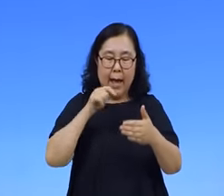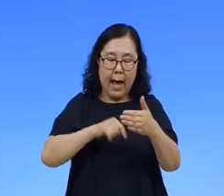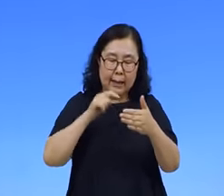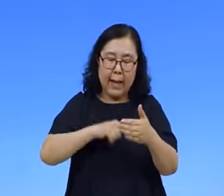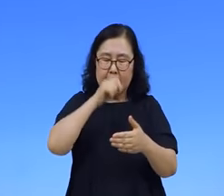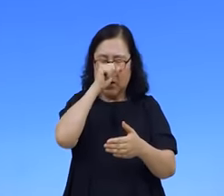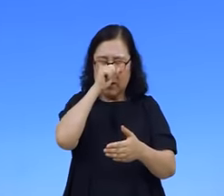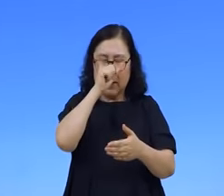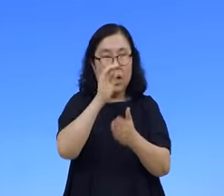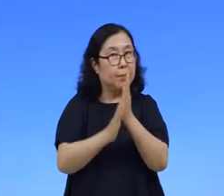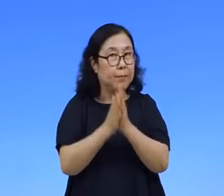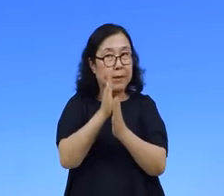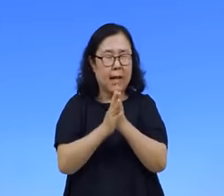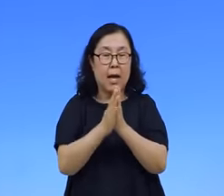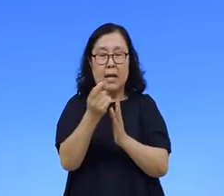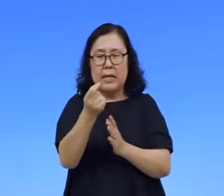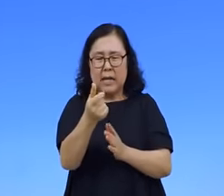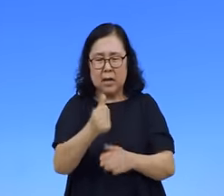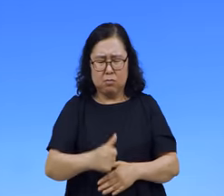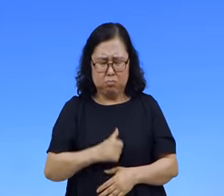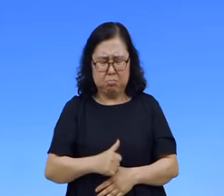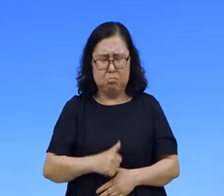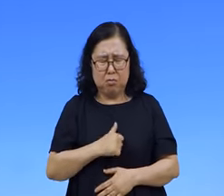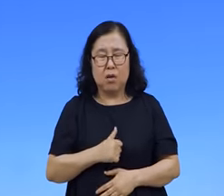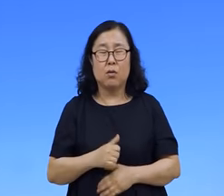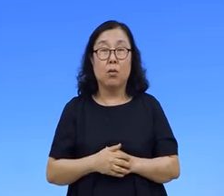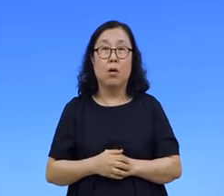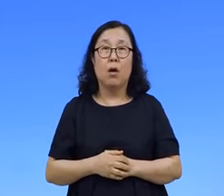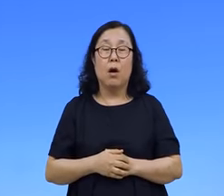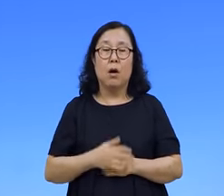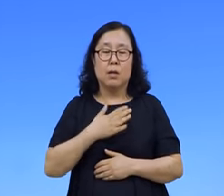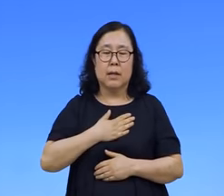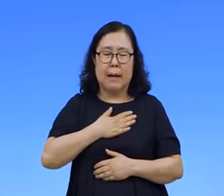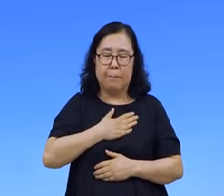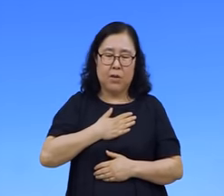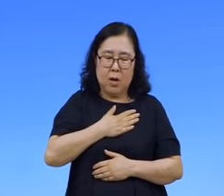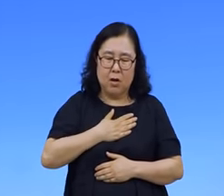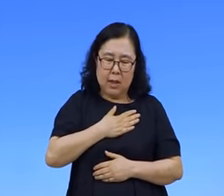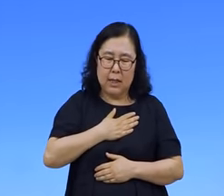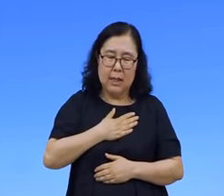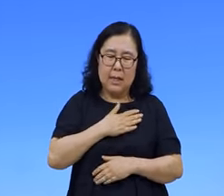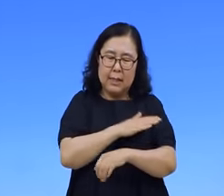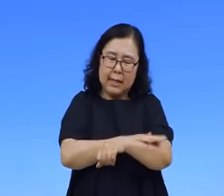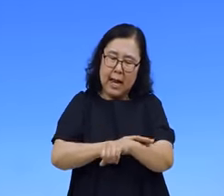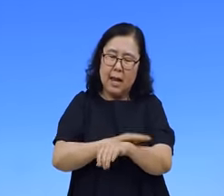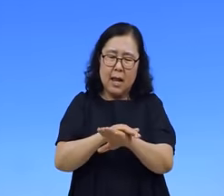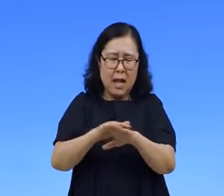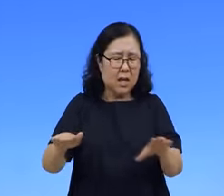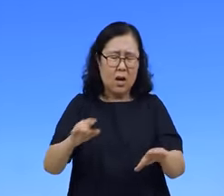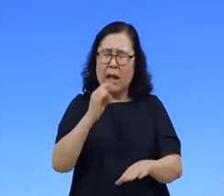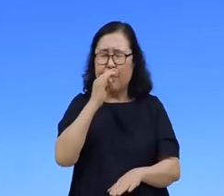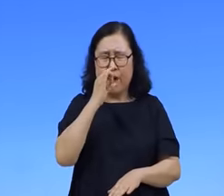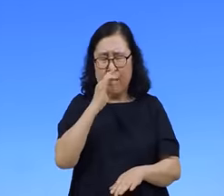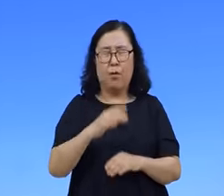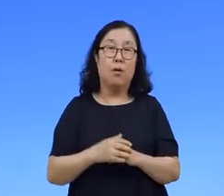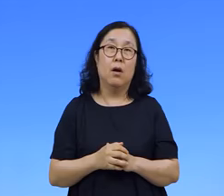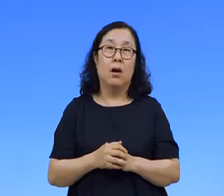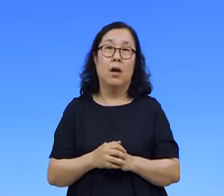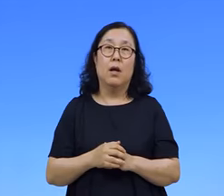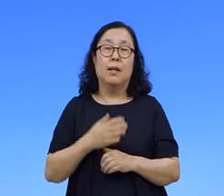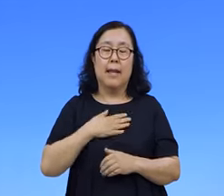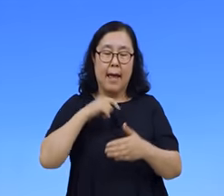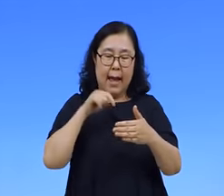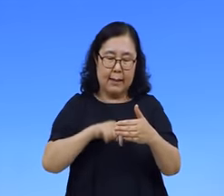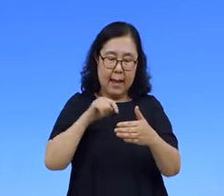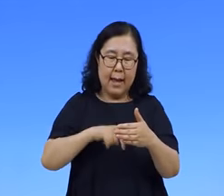안에는 선한 게 없습니다. 작은 분노에도 이 감정 처리가 되지 않는 게 저입니다. 그래서 주님, 내